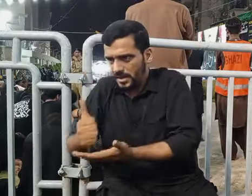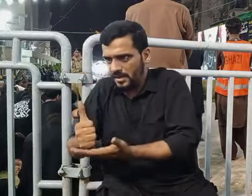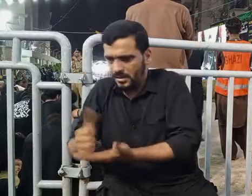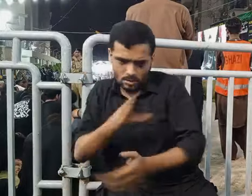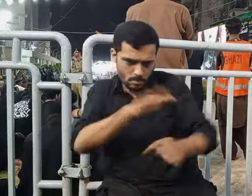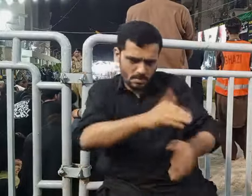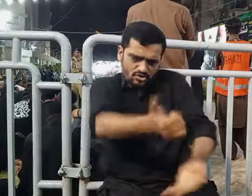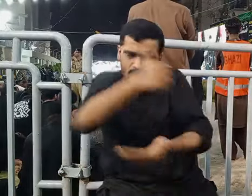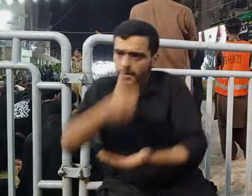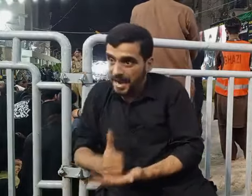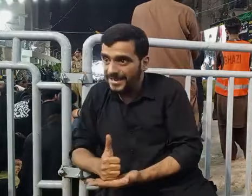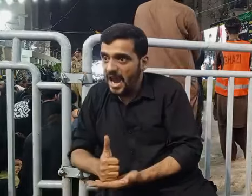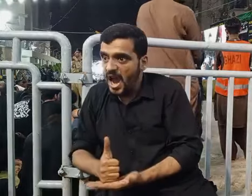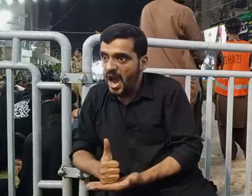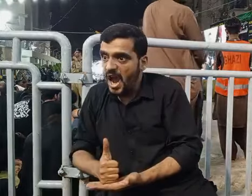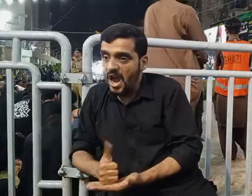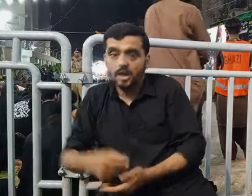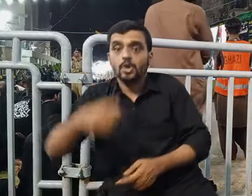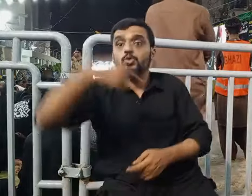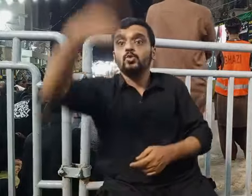بچہ حسین سے لگ گیا۔